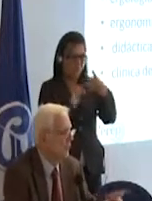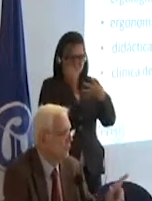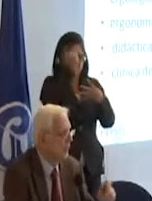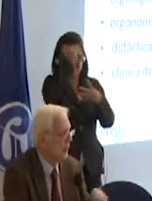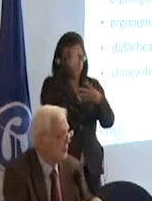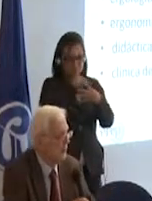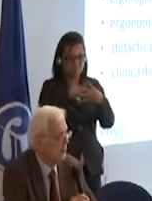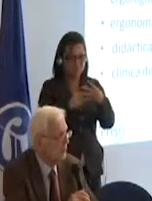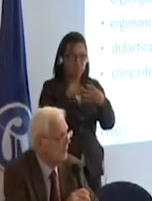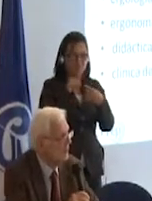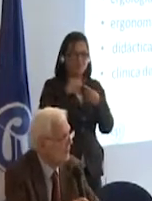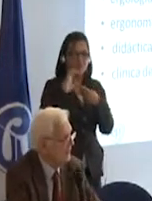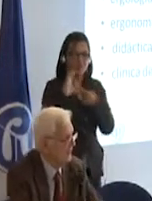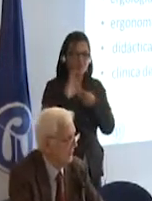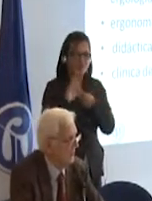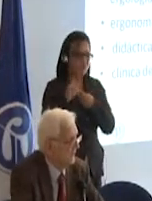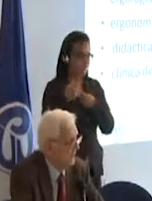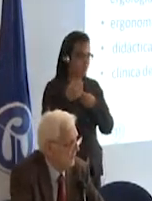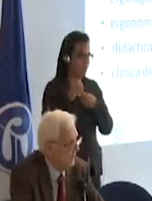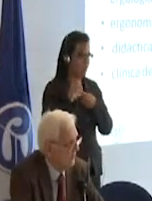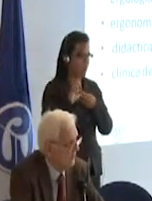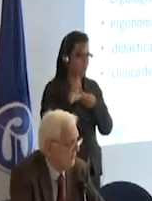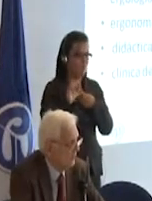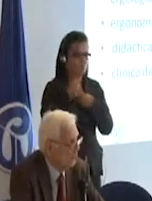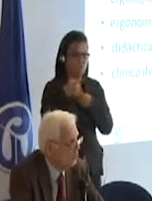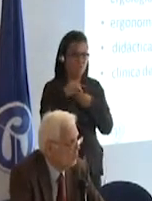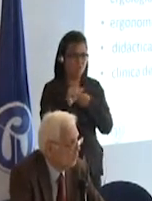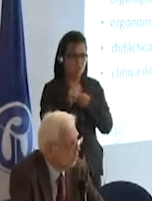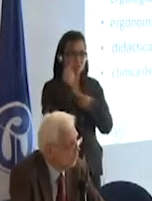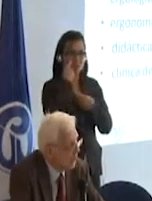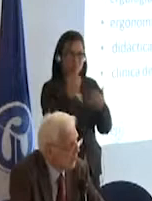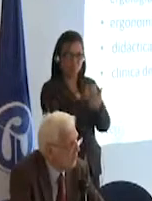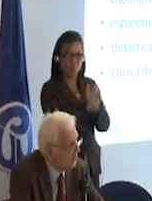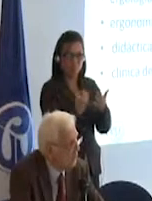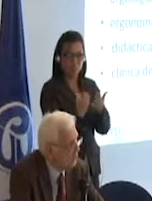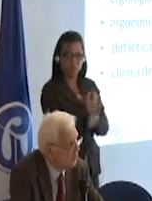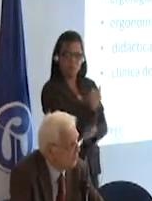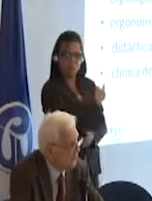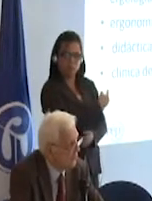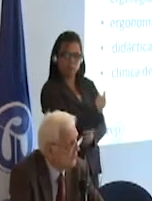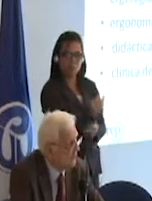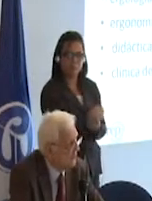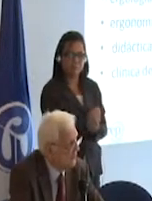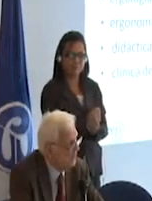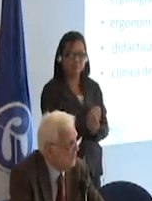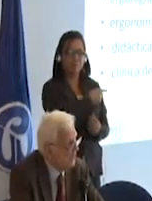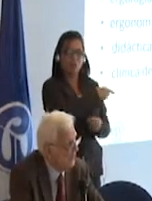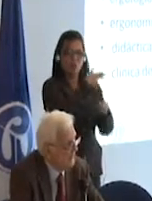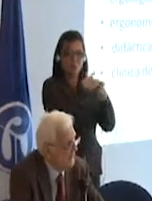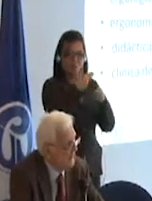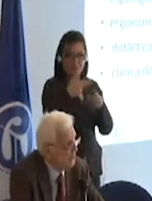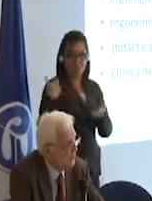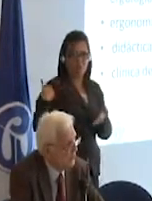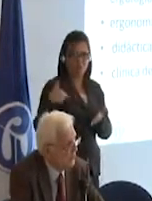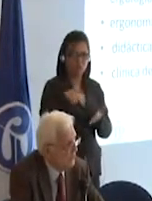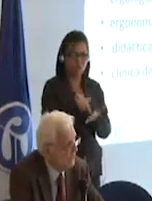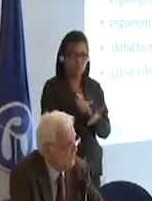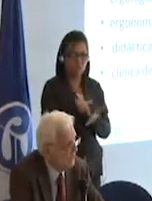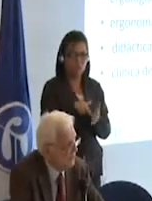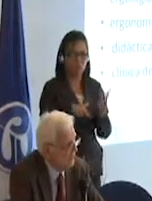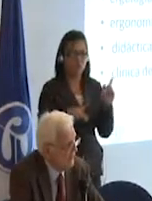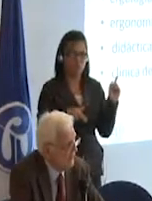Vous avez sur la diapositive le nom d'un des auteurs que j'ai utilisé,